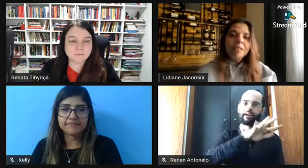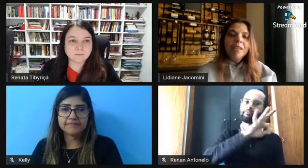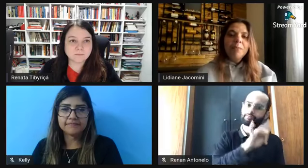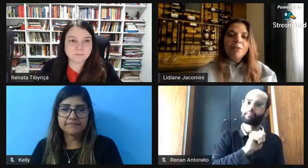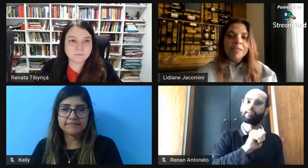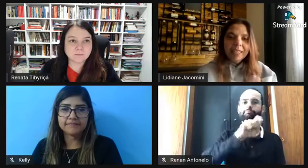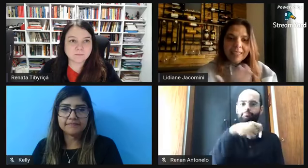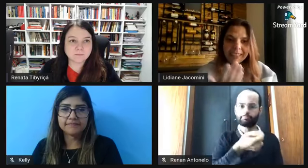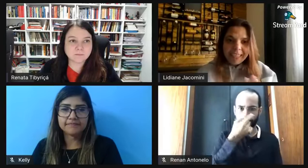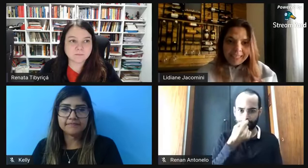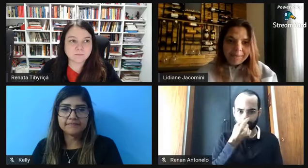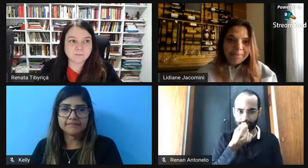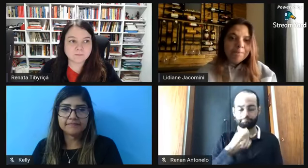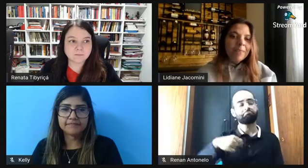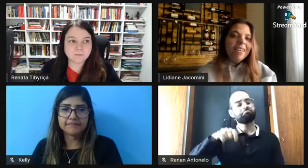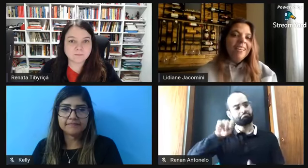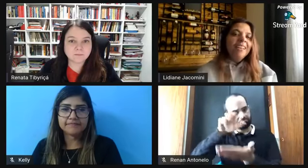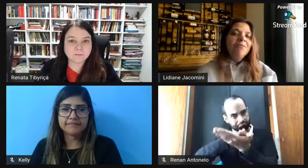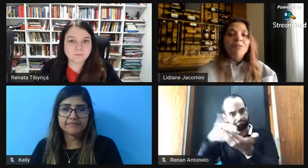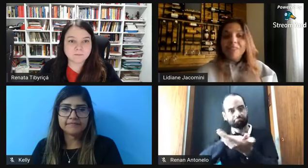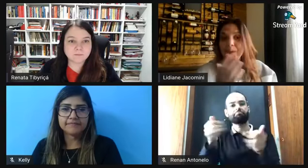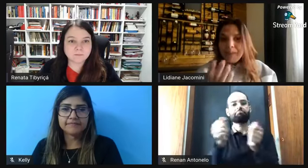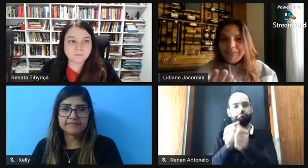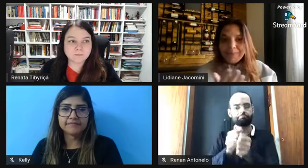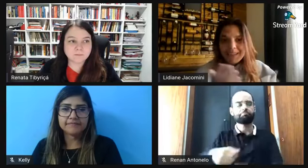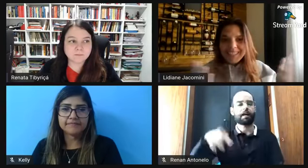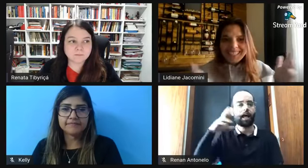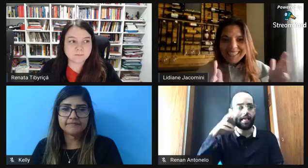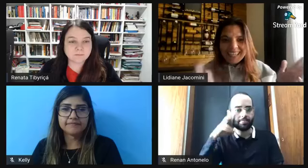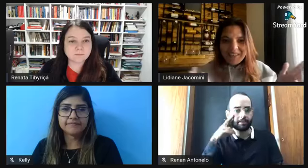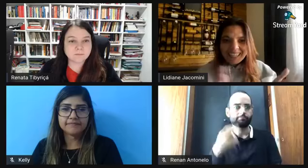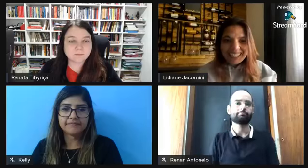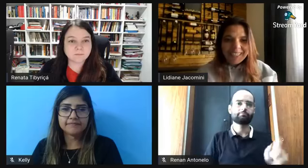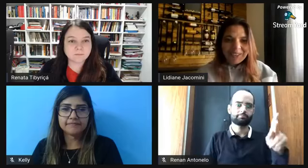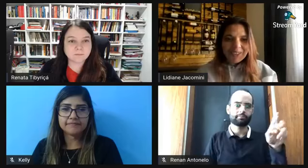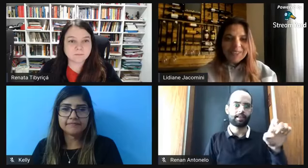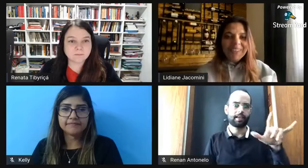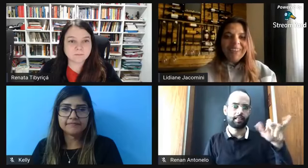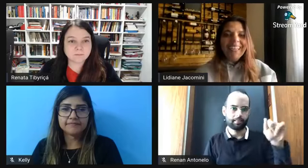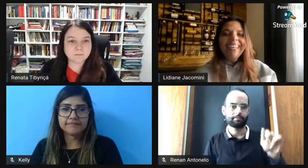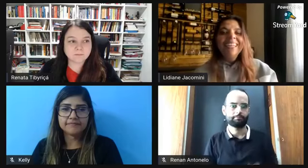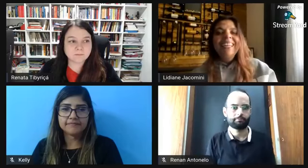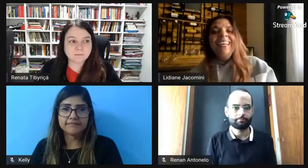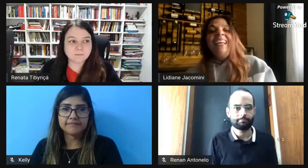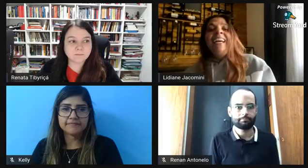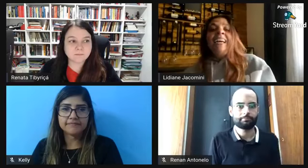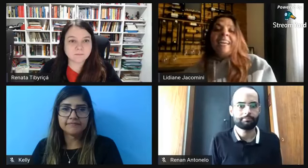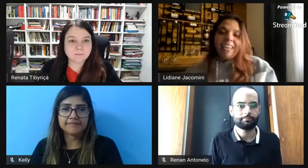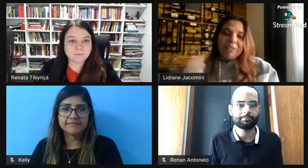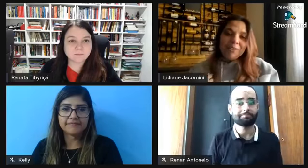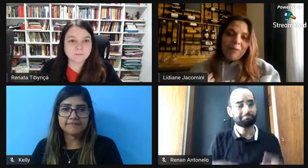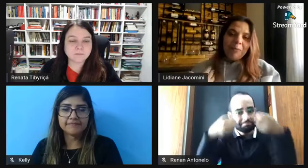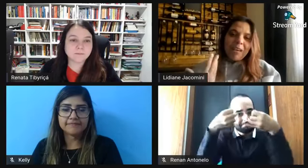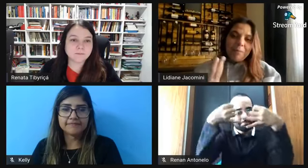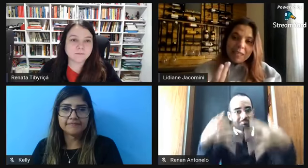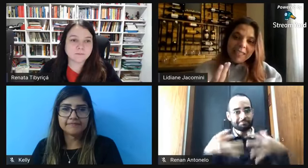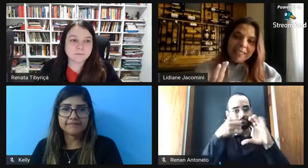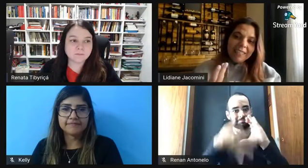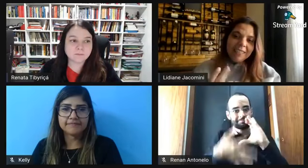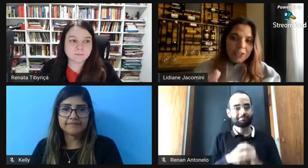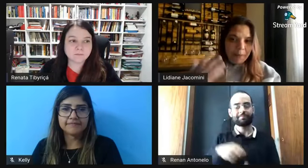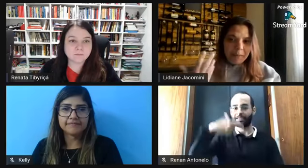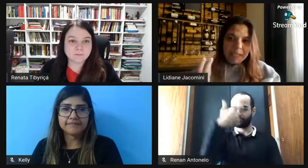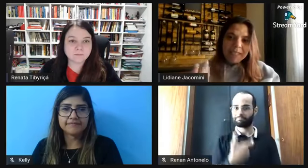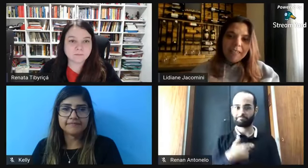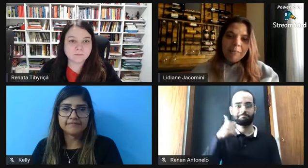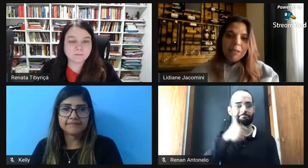com os intérpretes Renan e Kelly. Vou fazer uma breve descrição aqui de todos, tá ok? Eu sou uma mulher